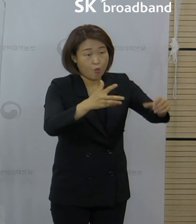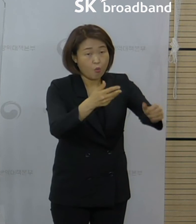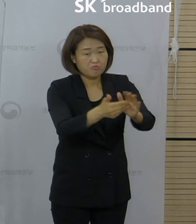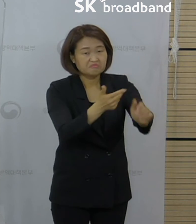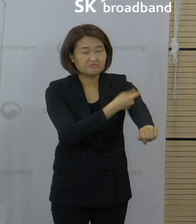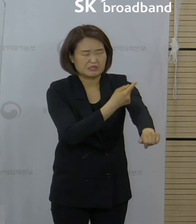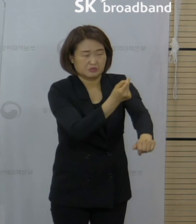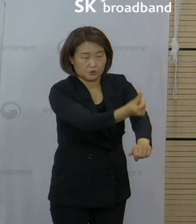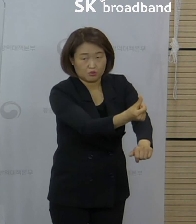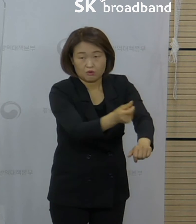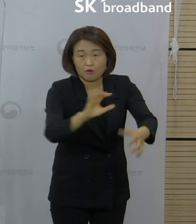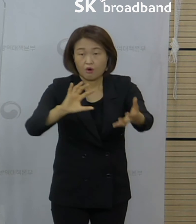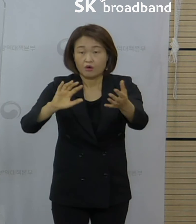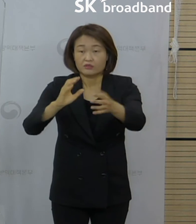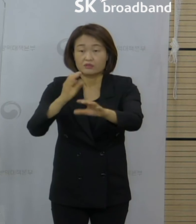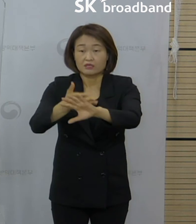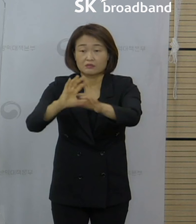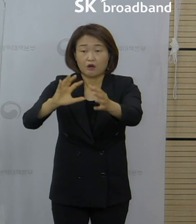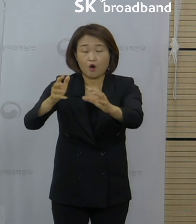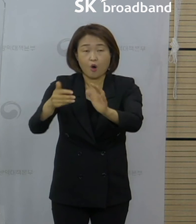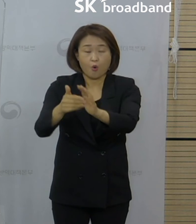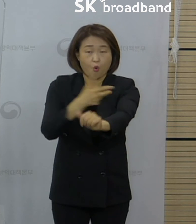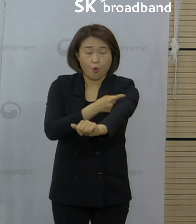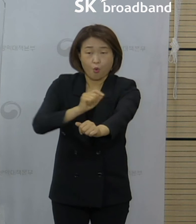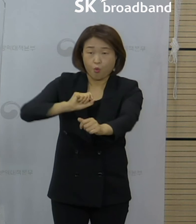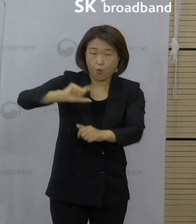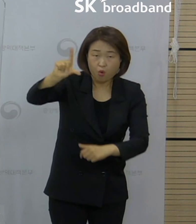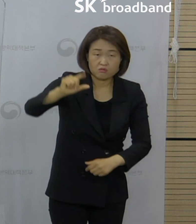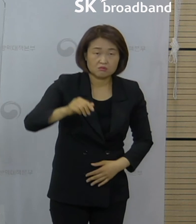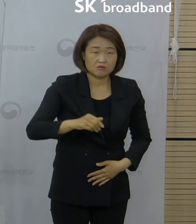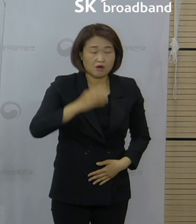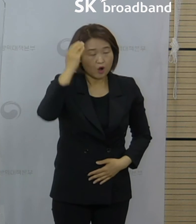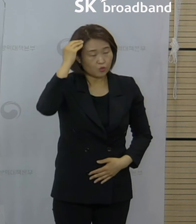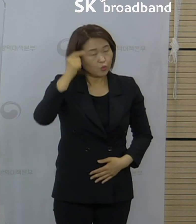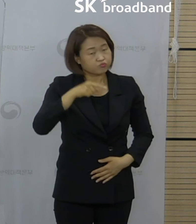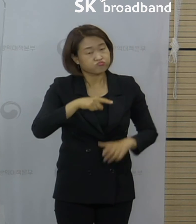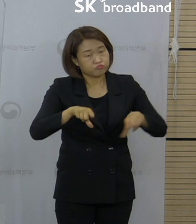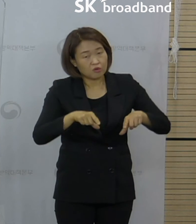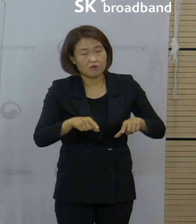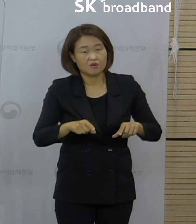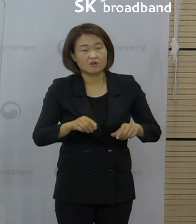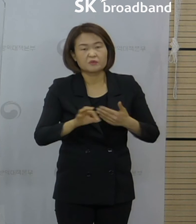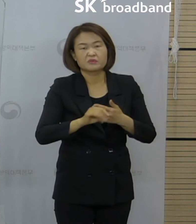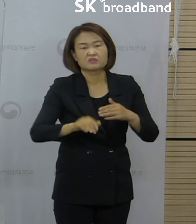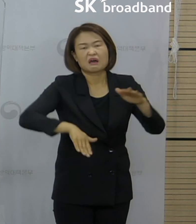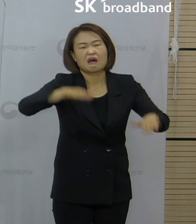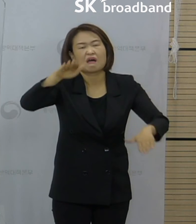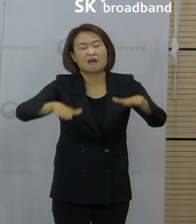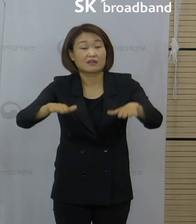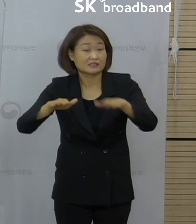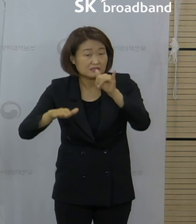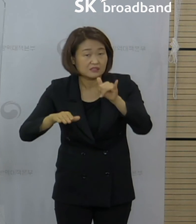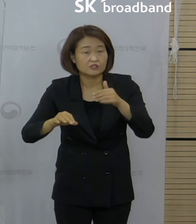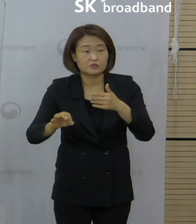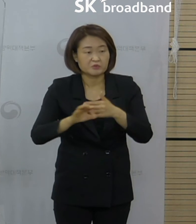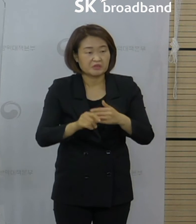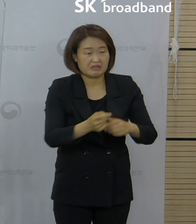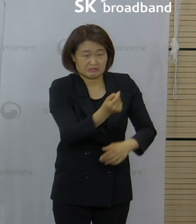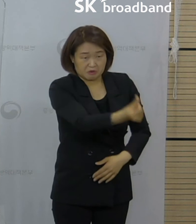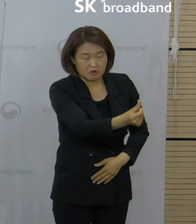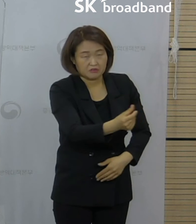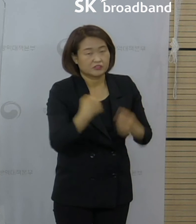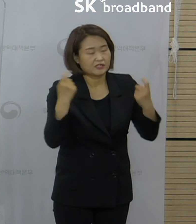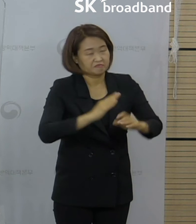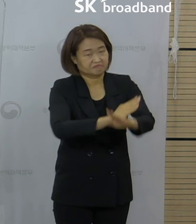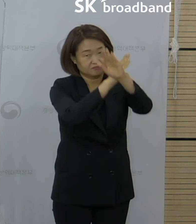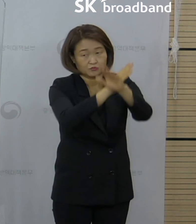차이가 있기 때문에 접종률이 높은 나라와 낮은 나라가 있음에도 불구하고 일정한 여행의 어떤 제한을 푼다든지 이런 혜택을 주는